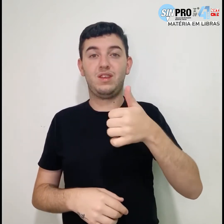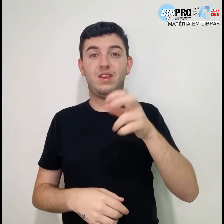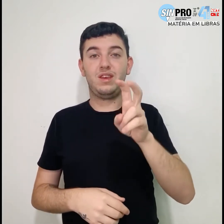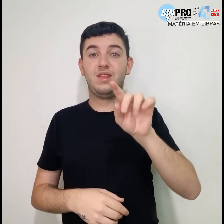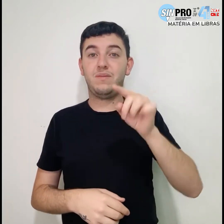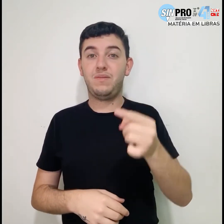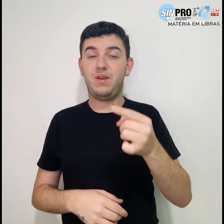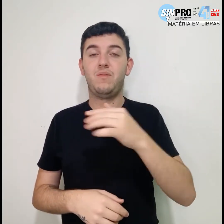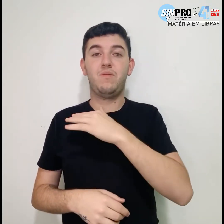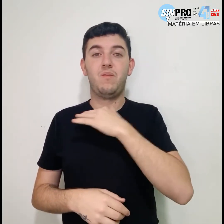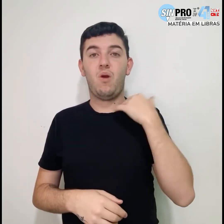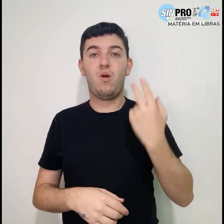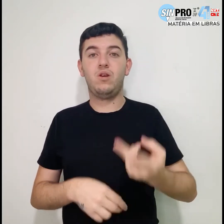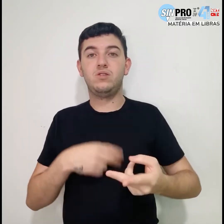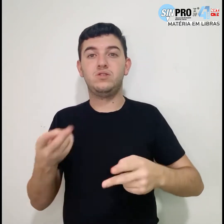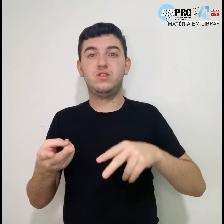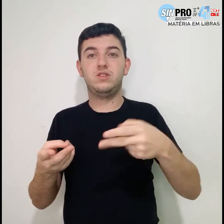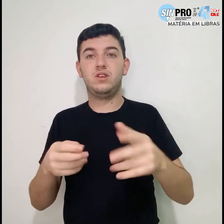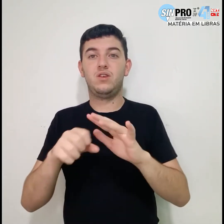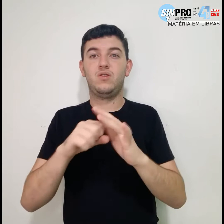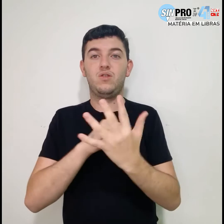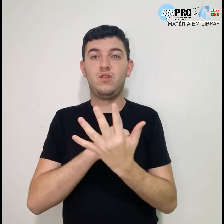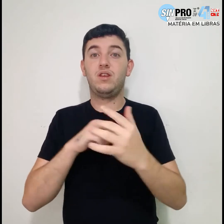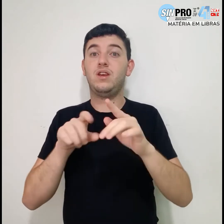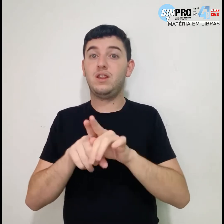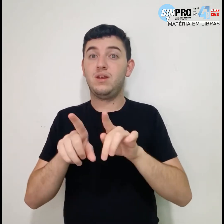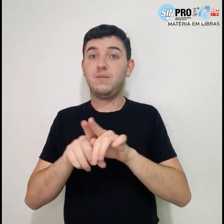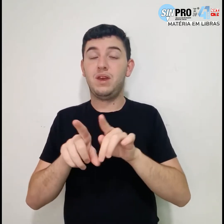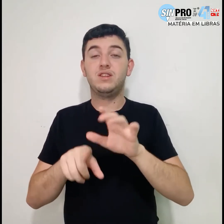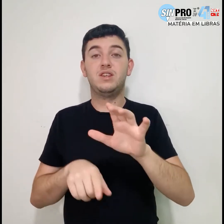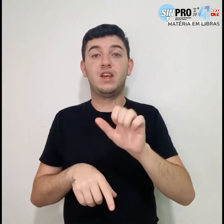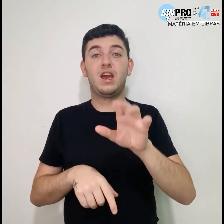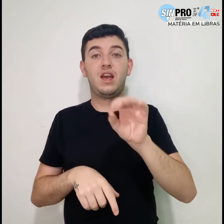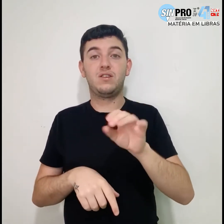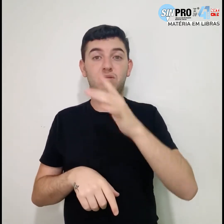e mais de 3,6 milhões de casos confirmados até às 8 horas.